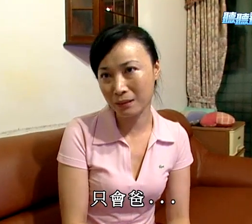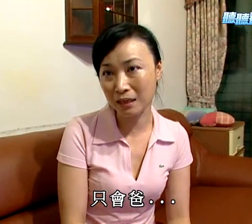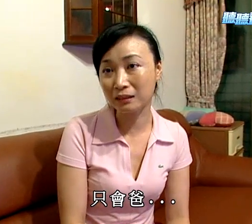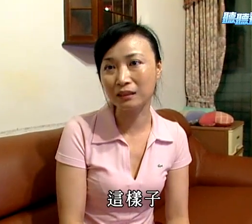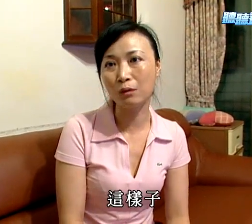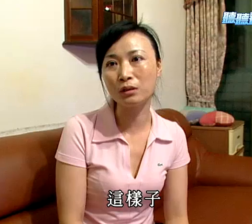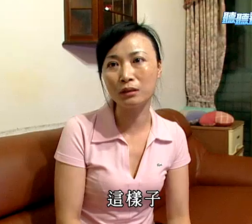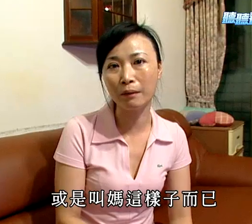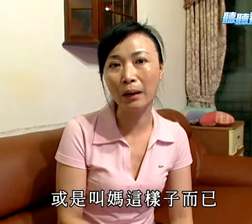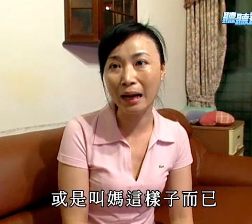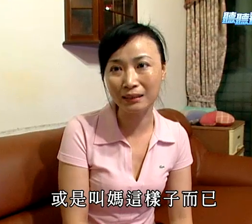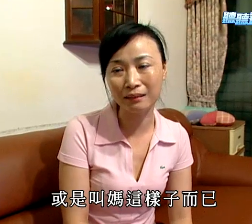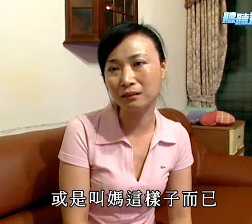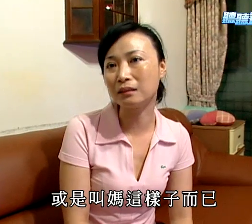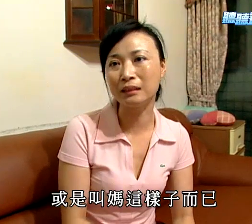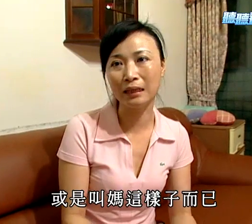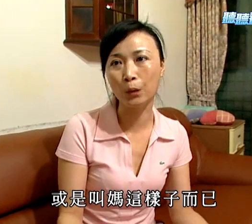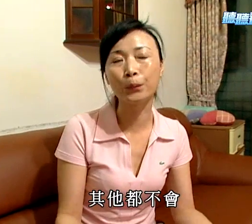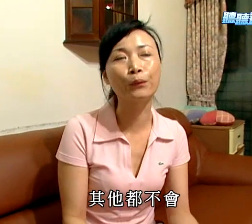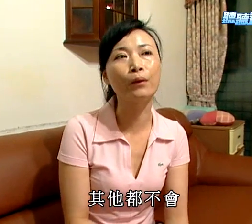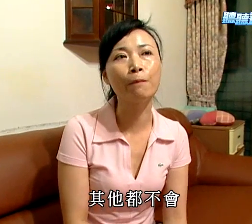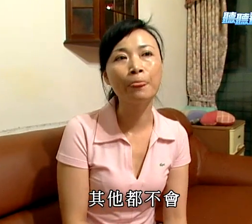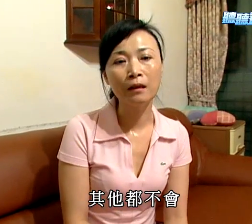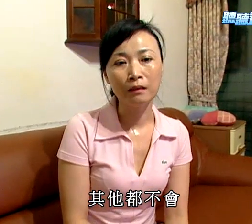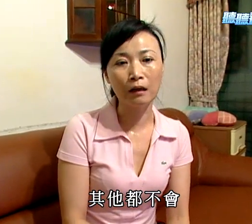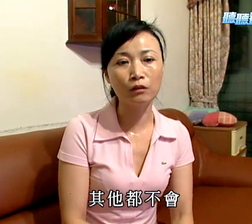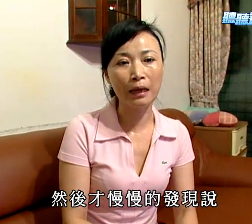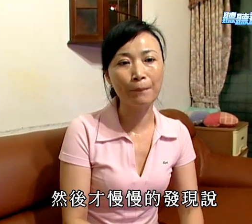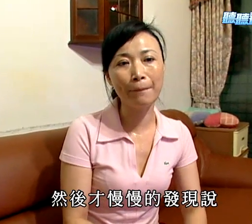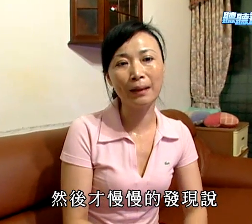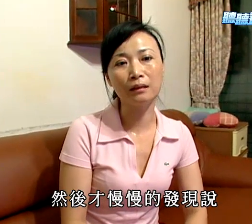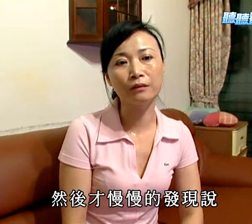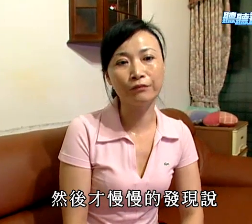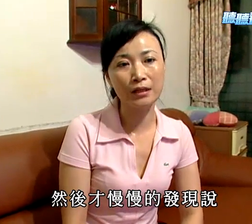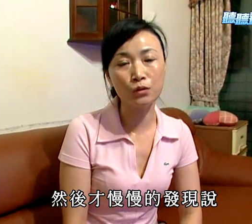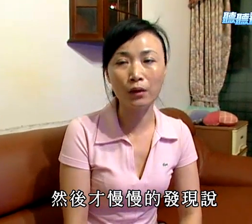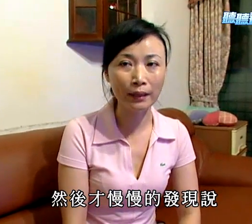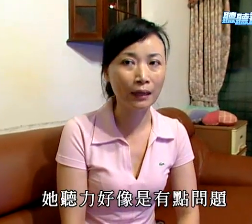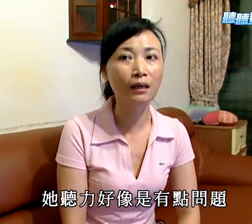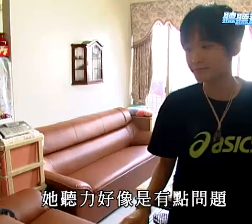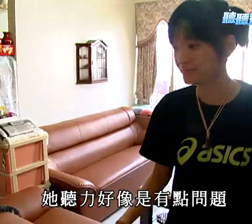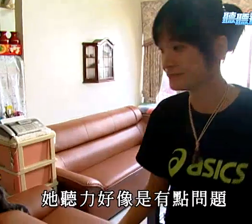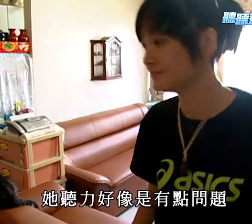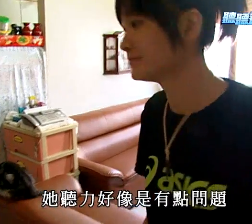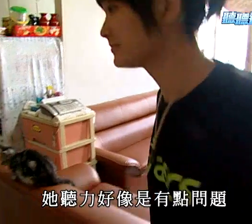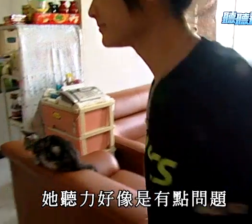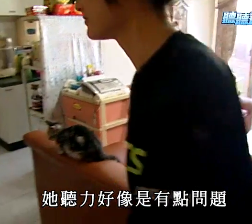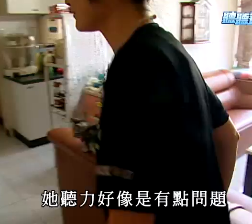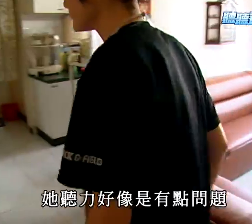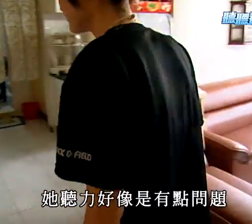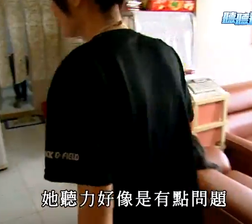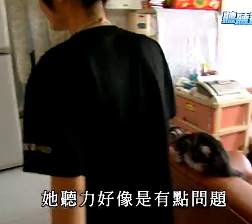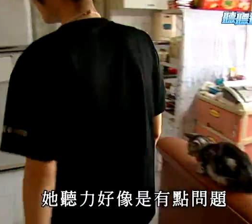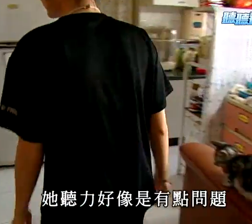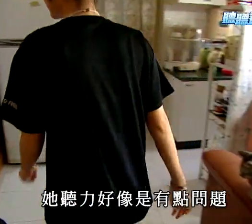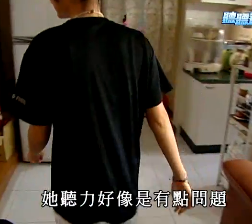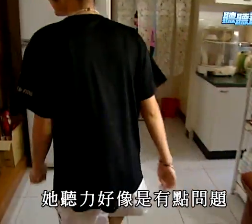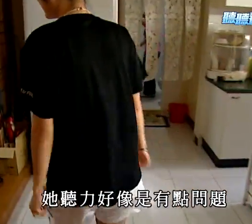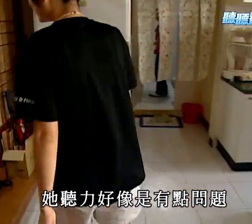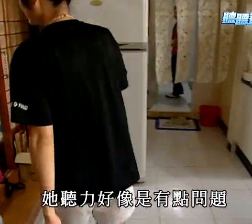样子，或是叫妈这样子，而其他都不会，然后才慢慢的发现说，哎，他听力好像是有点问题，那时